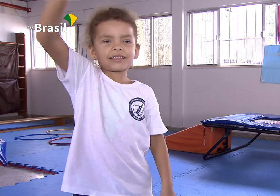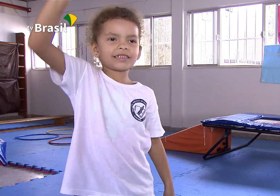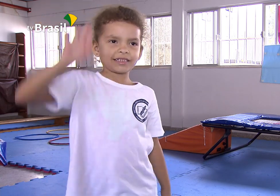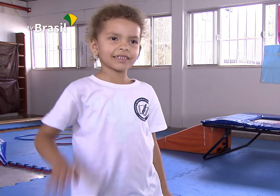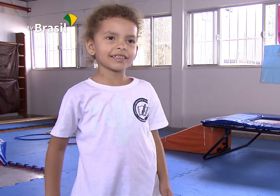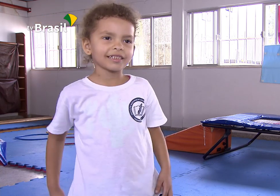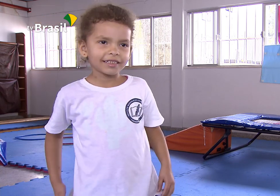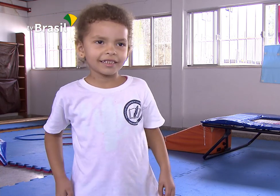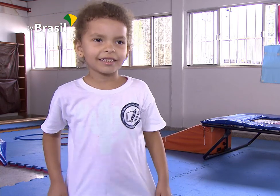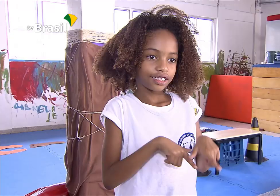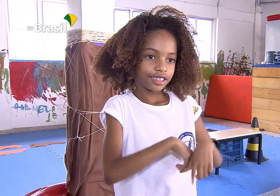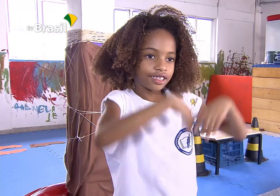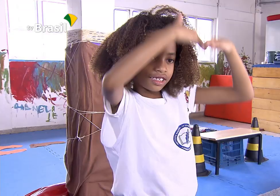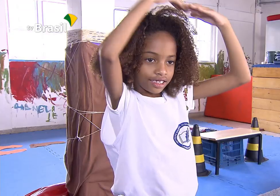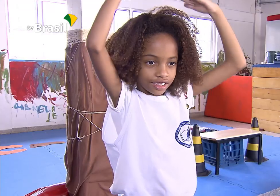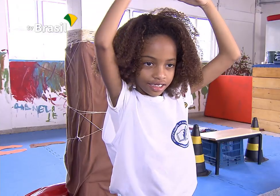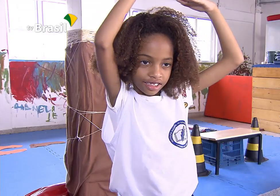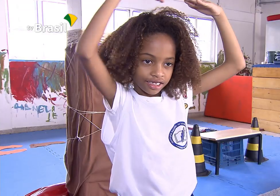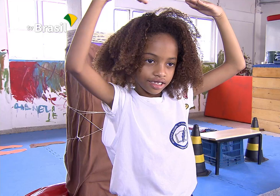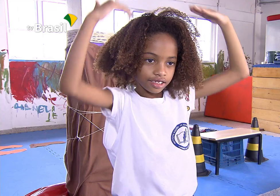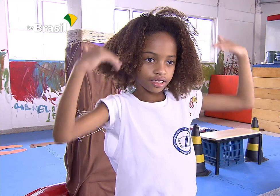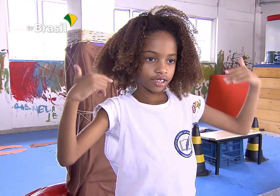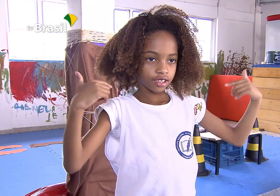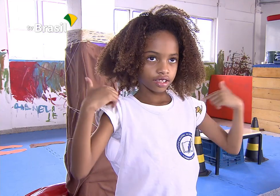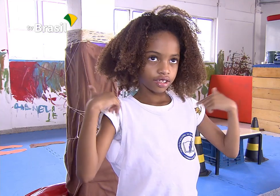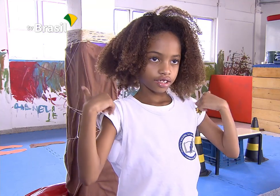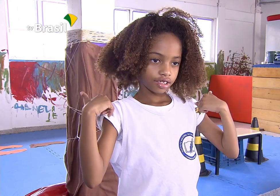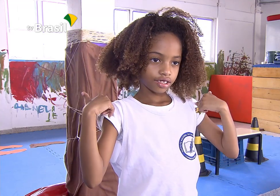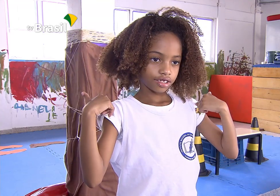longe dirigindo. Bailarina, eu, bailarina.